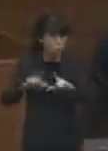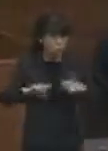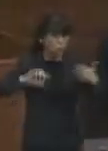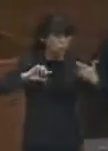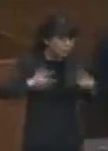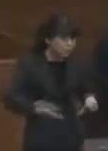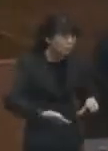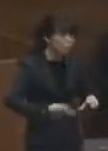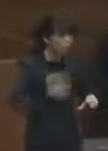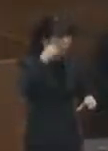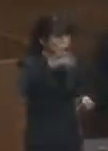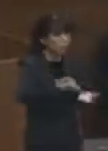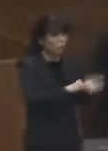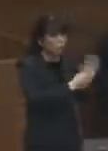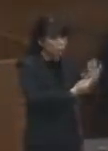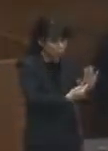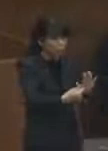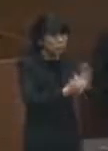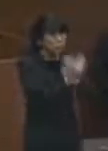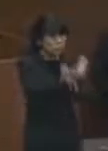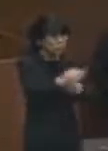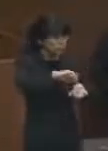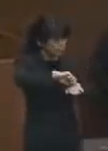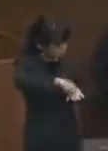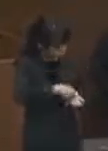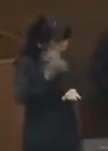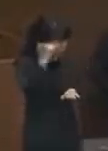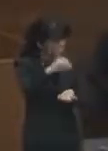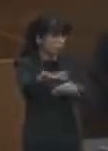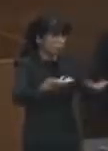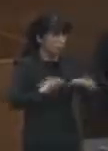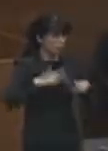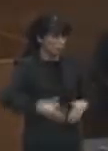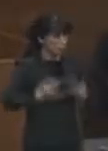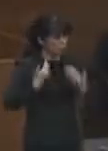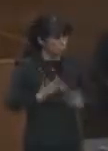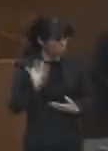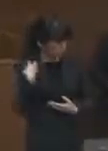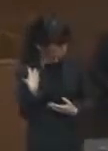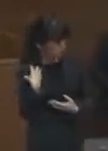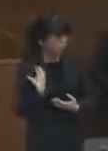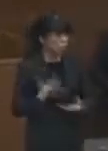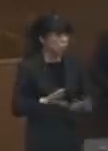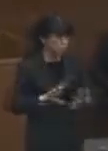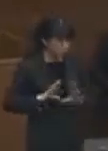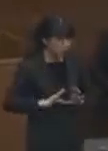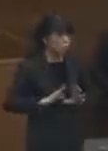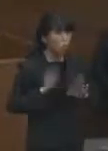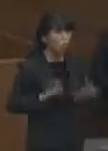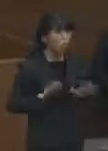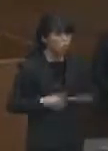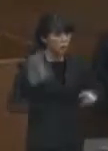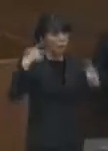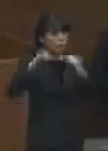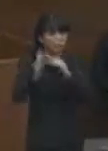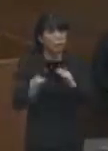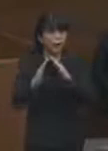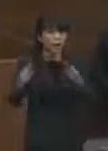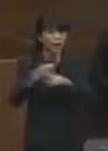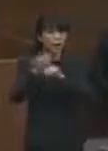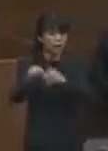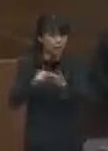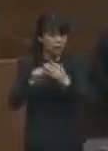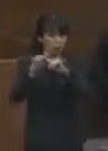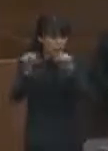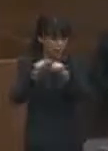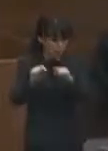する厳しいご意見をいただきましたことを重く受け止め、この度は検討委員会が出された結論である